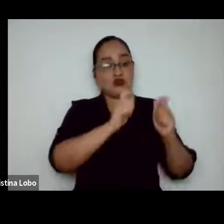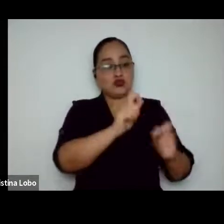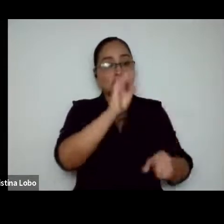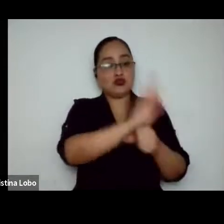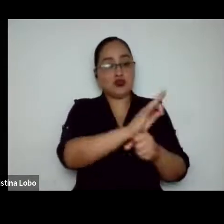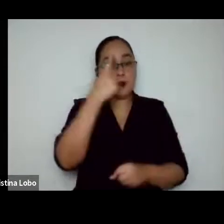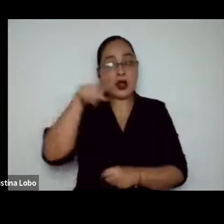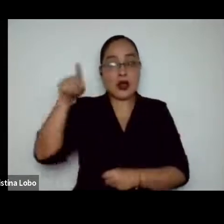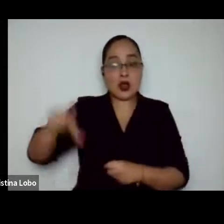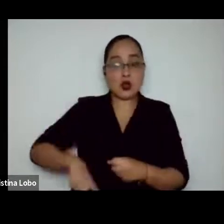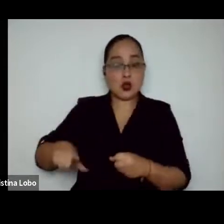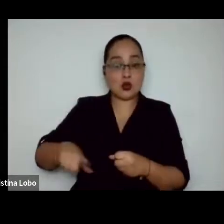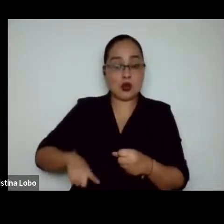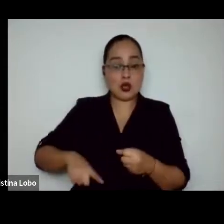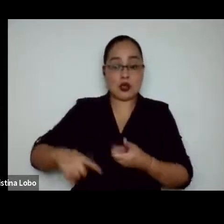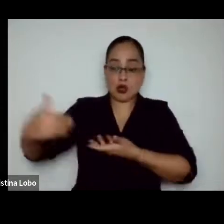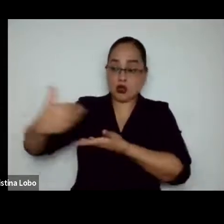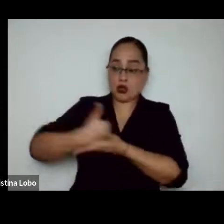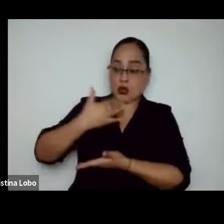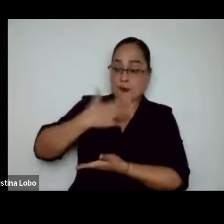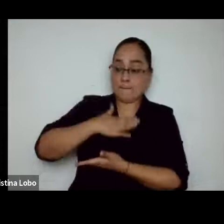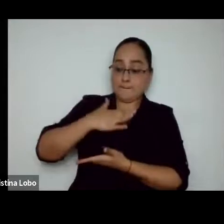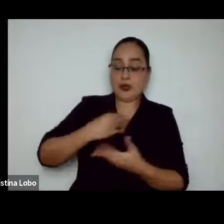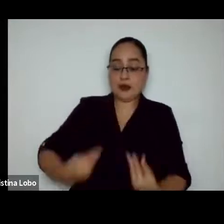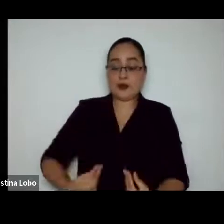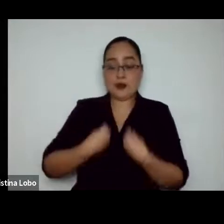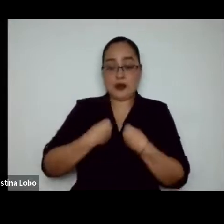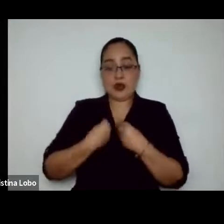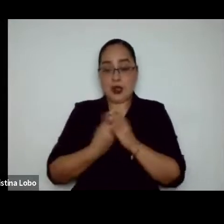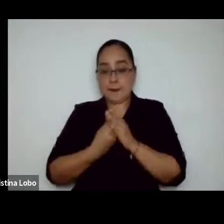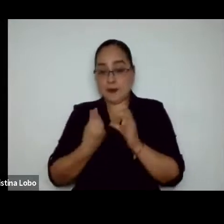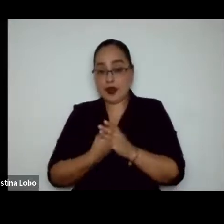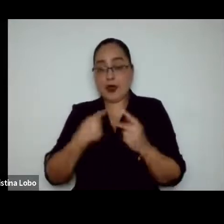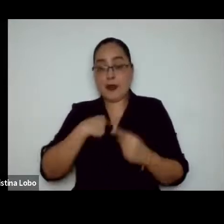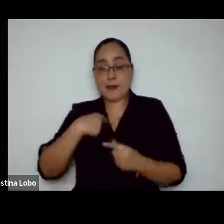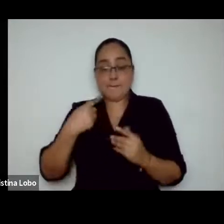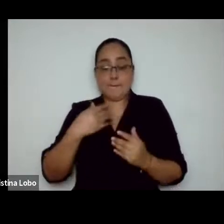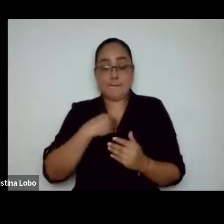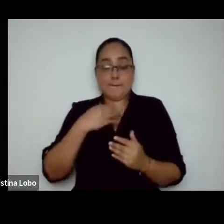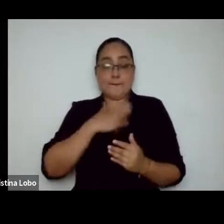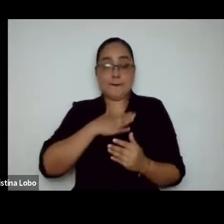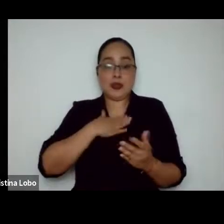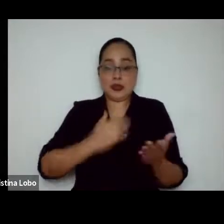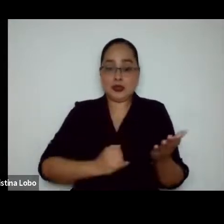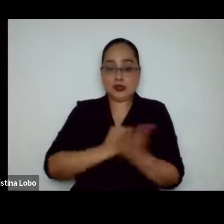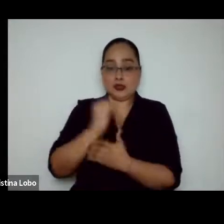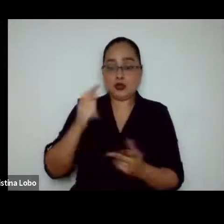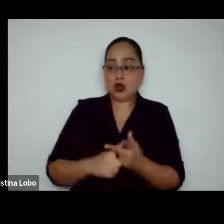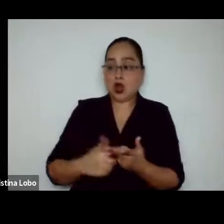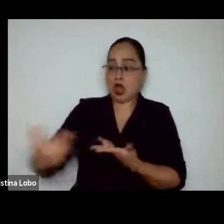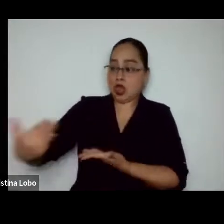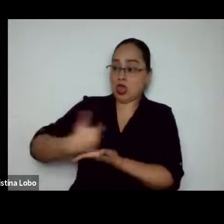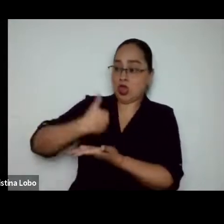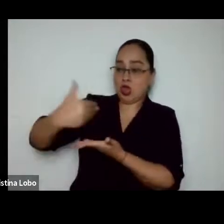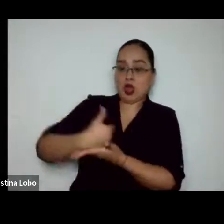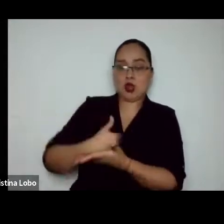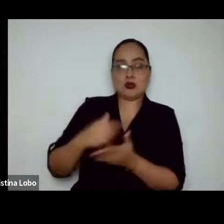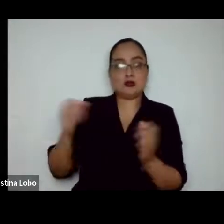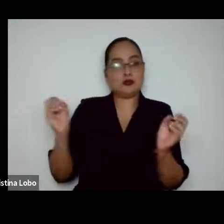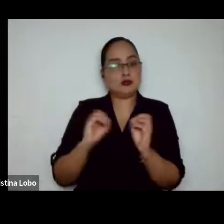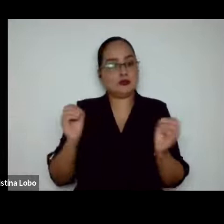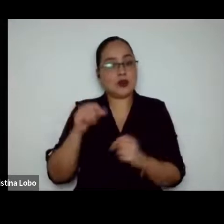no interfiera en nuestra autonomía, en nuestra vida privada, en nuestra autonomía, que no actúe de manera arbitraria, ¿no? Que cuando nos